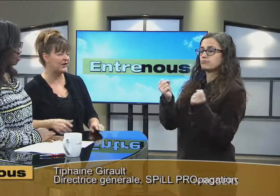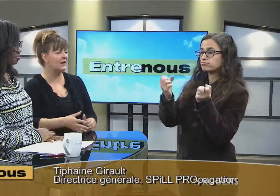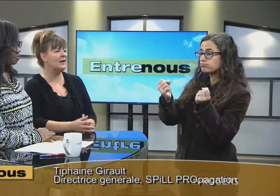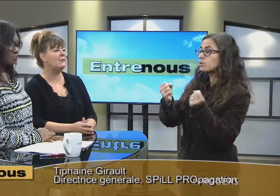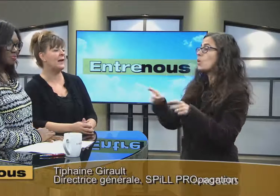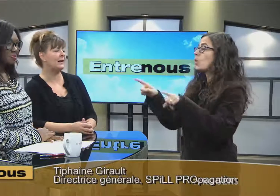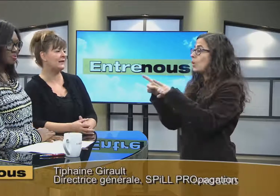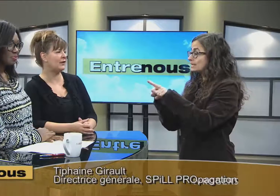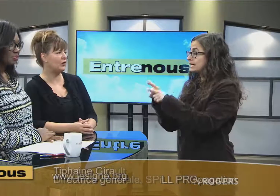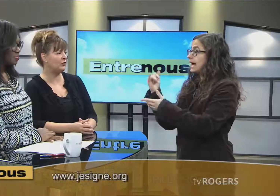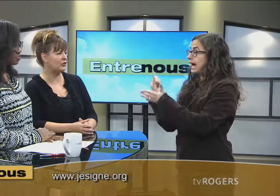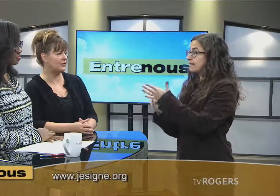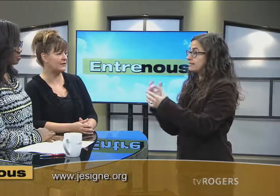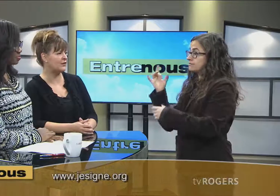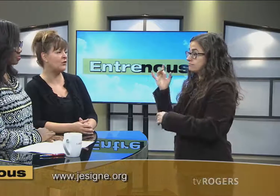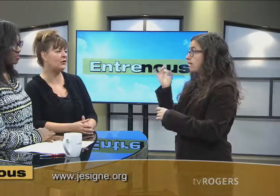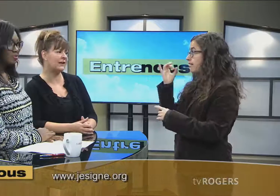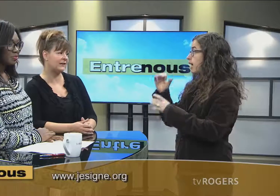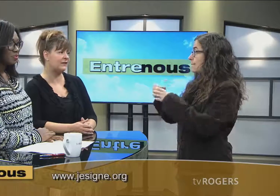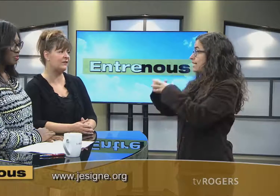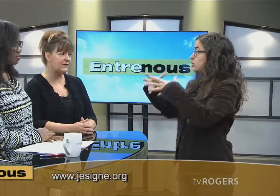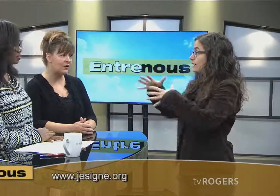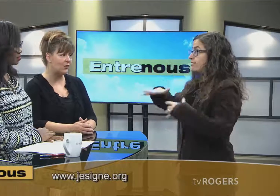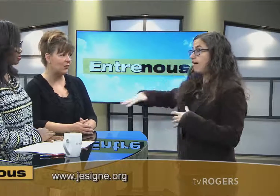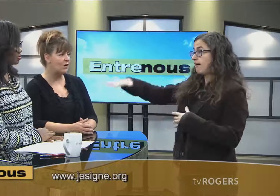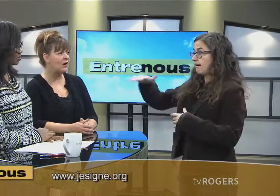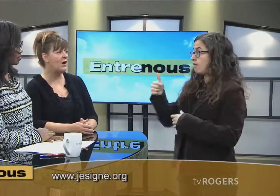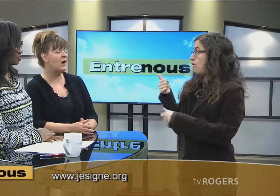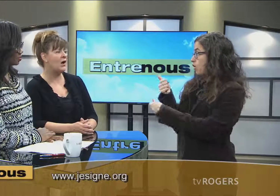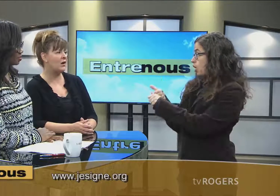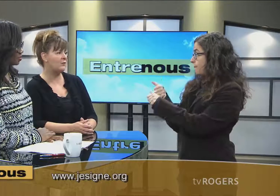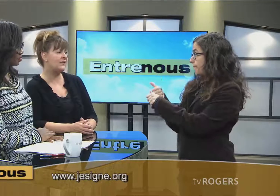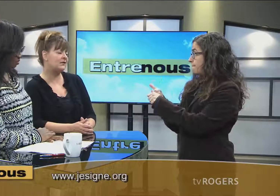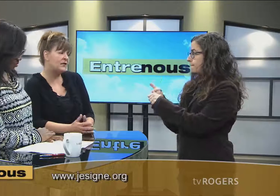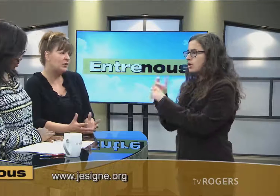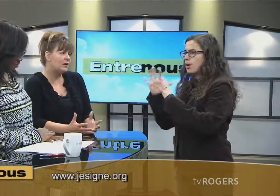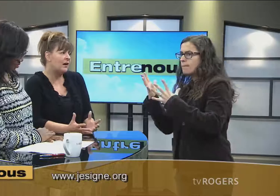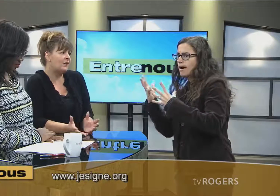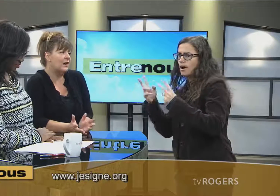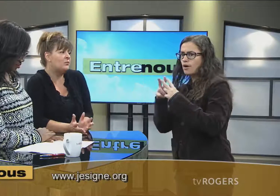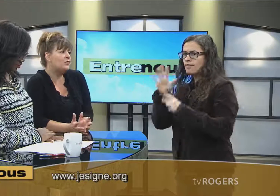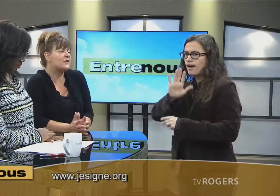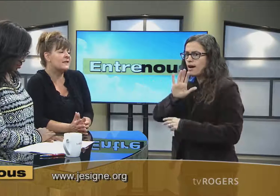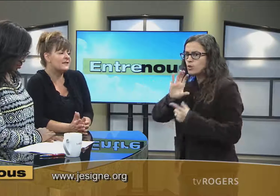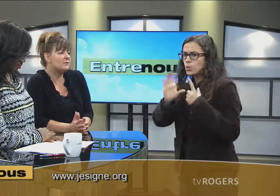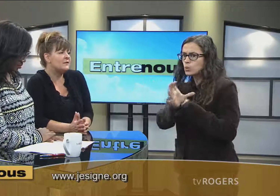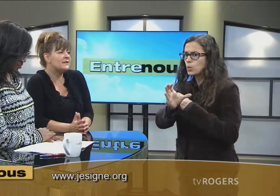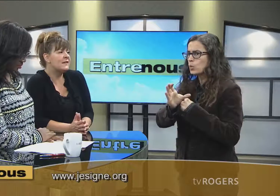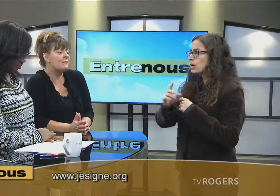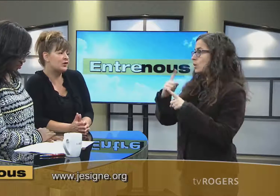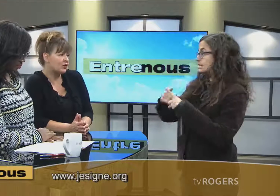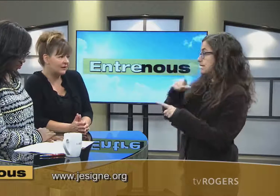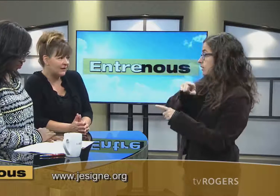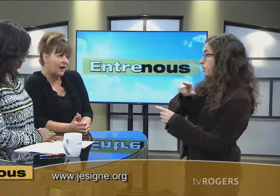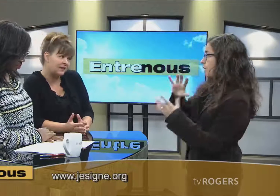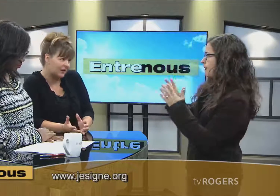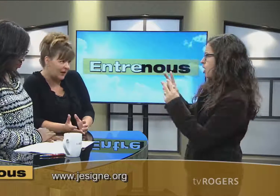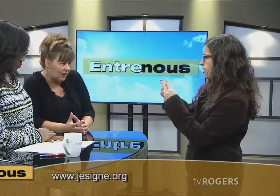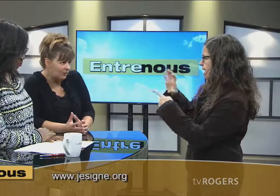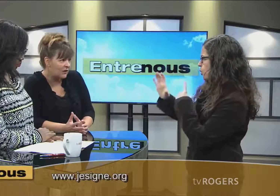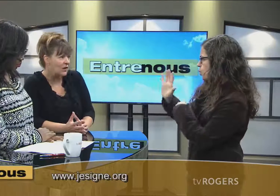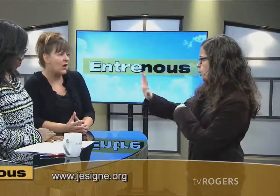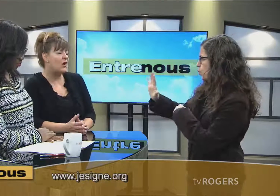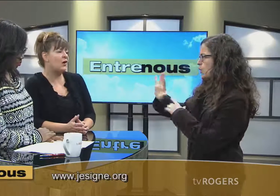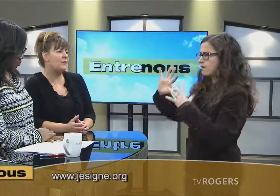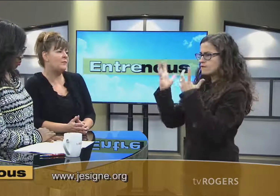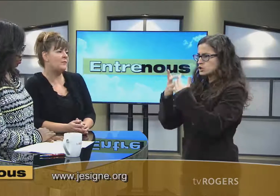www.jesigne.org. Puis à l'intérieur de ce site-là, on a créé des vidéos, dans le but de sensibiliser la majorité